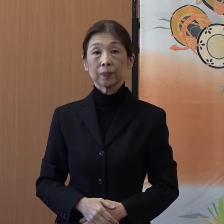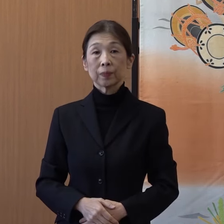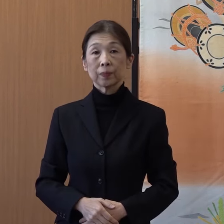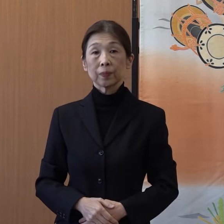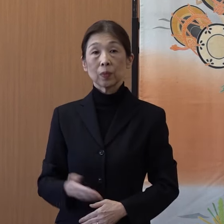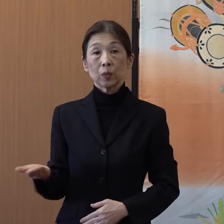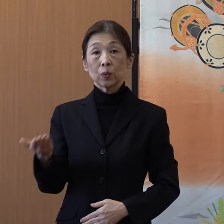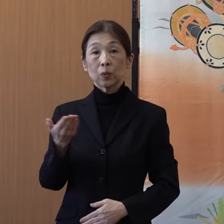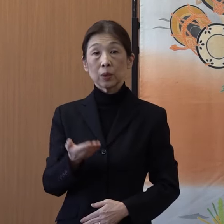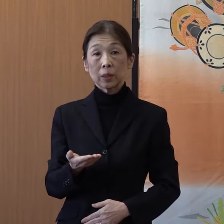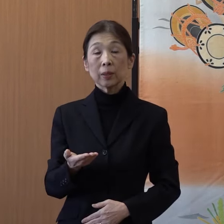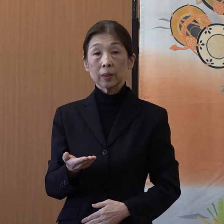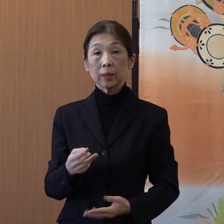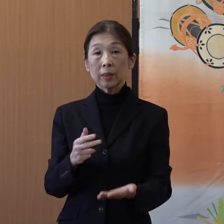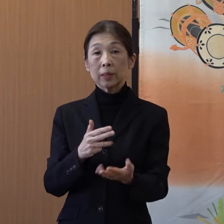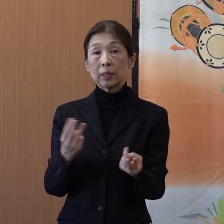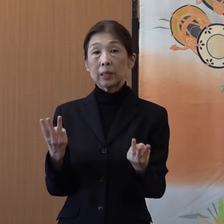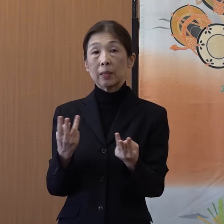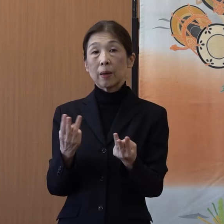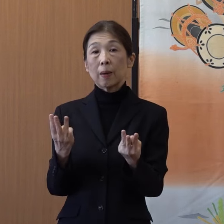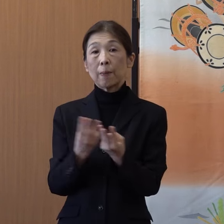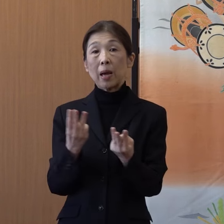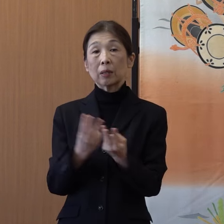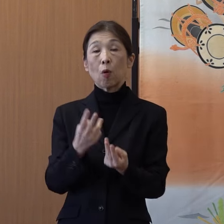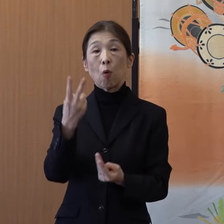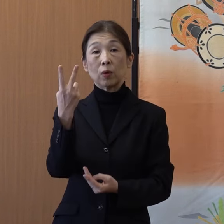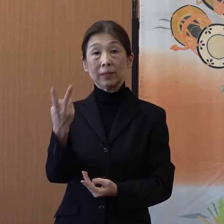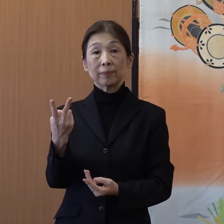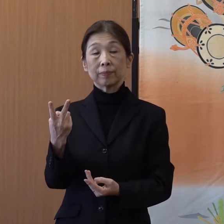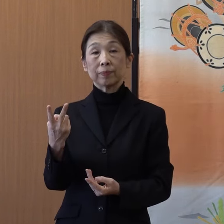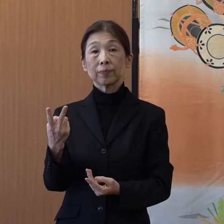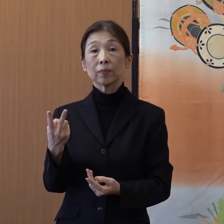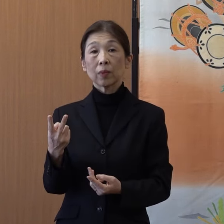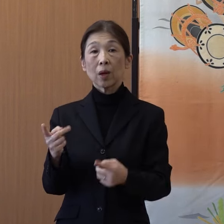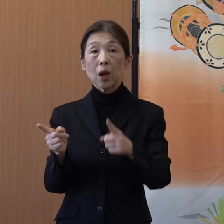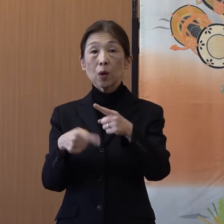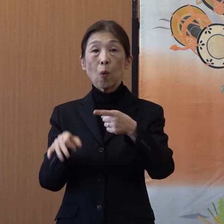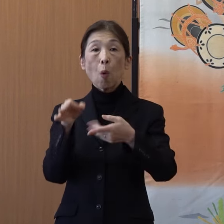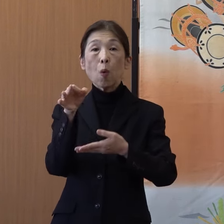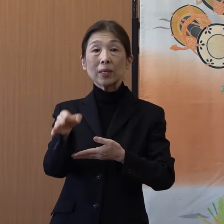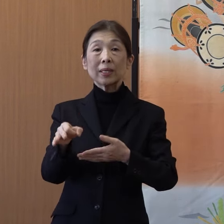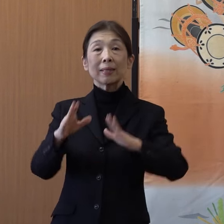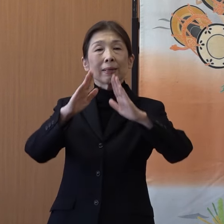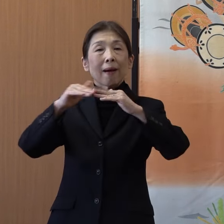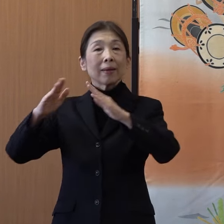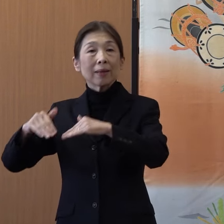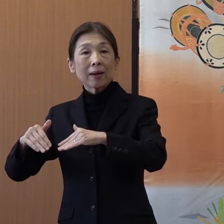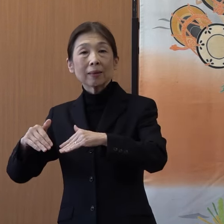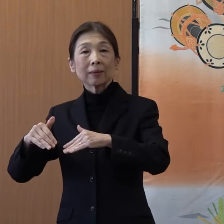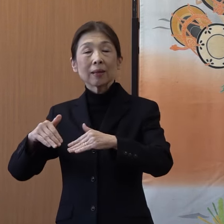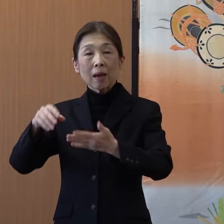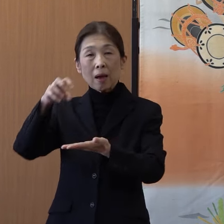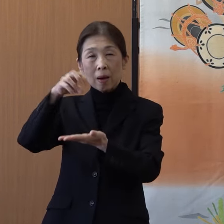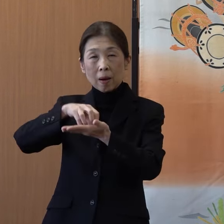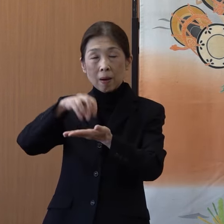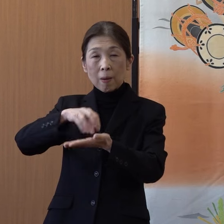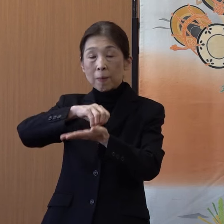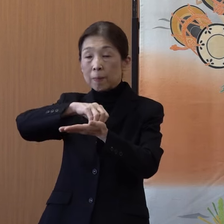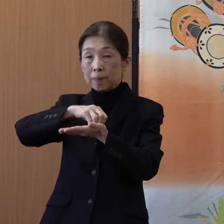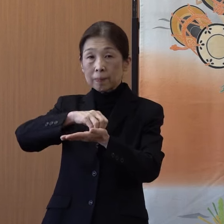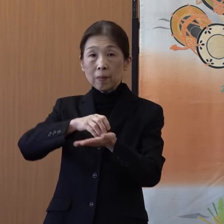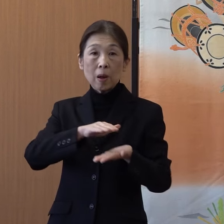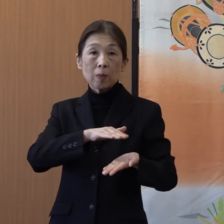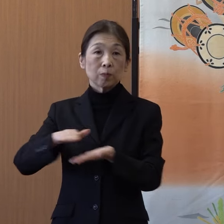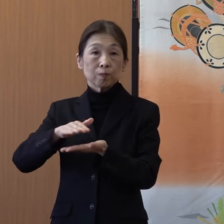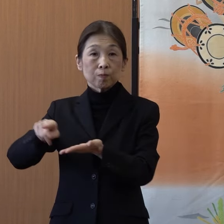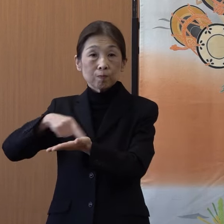次に資料番号2の本市の公費解体及び災害廃棄物処理の状況についてをご覧ください。